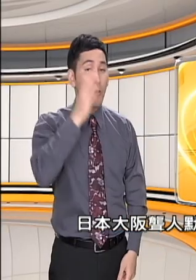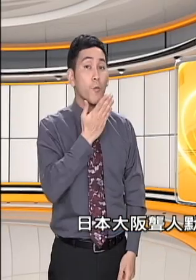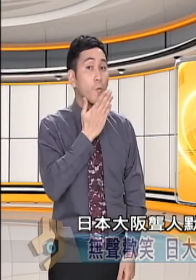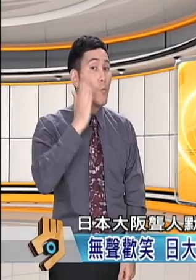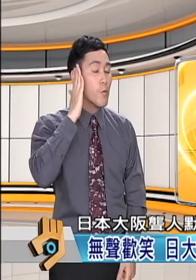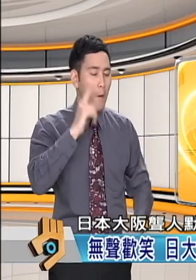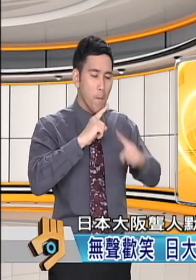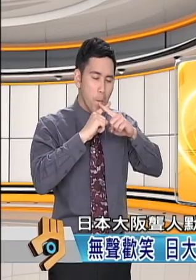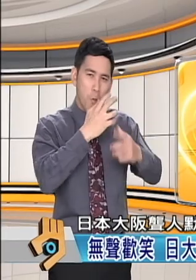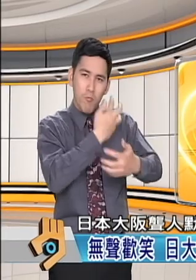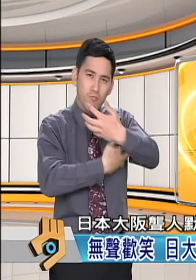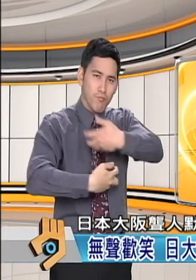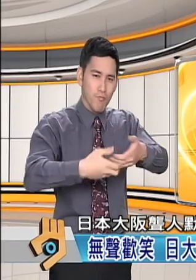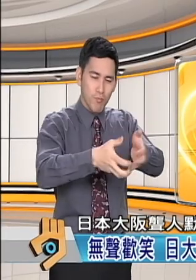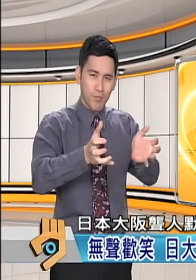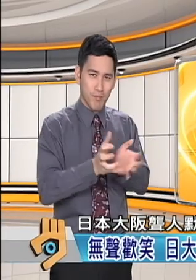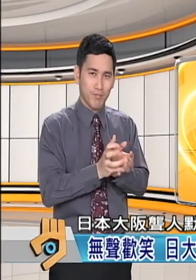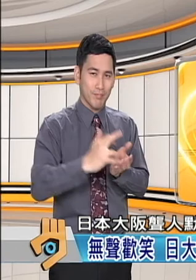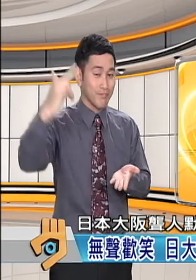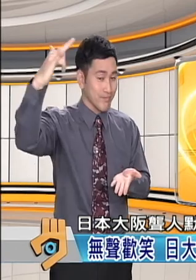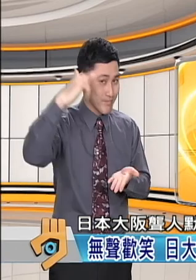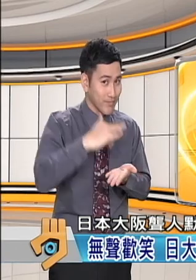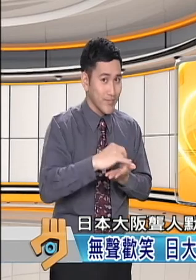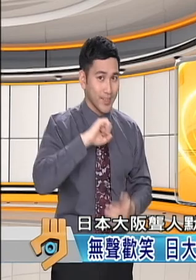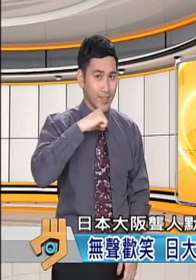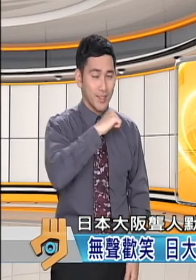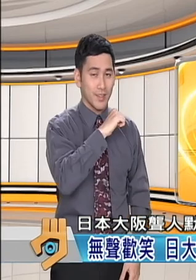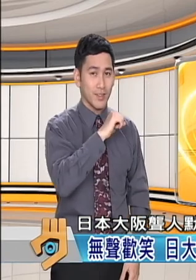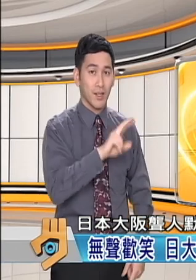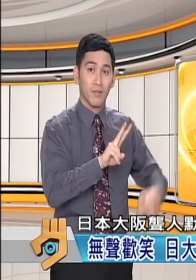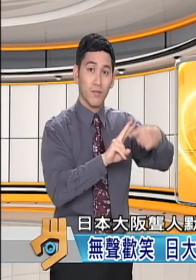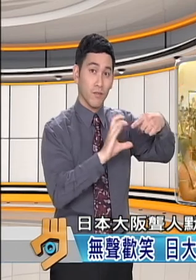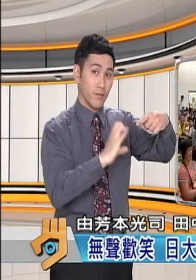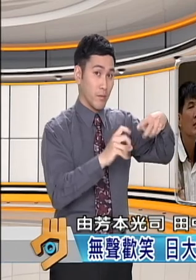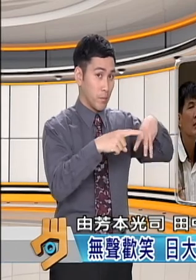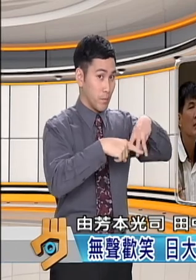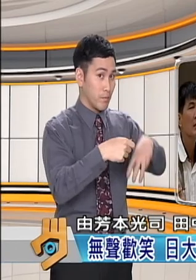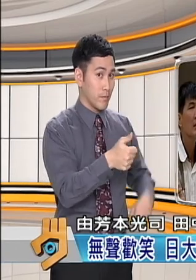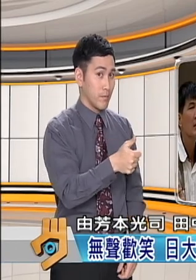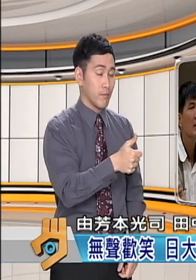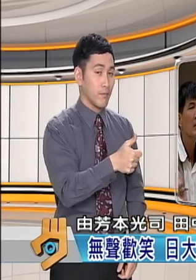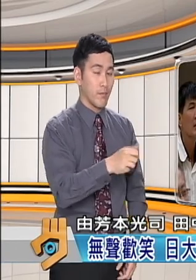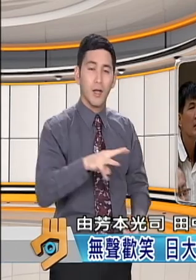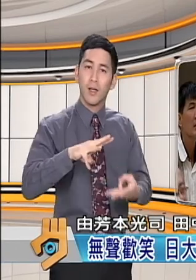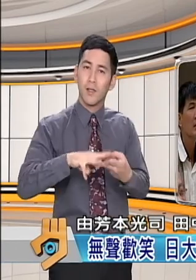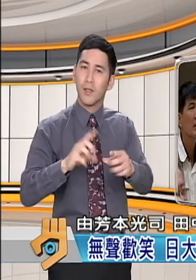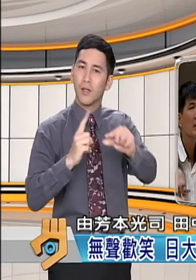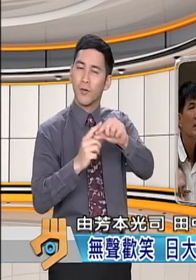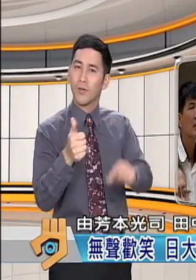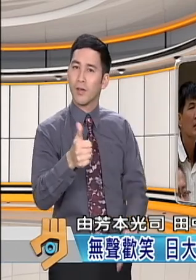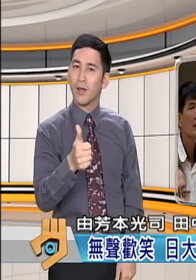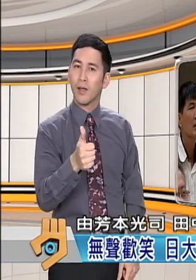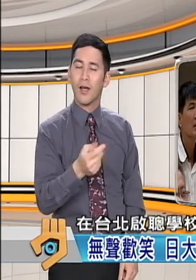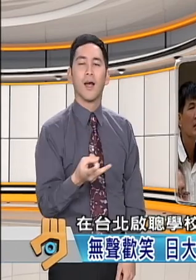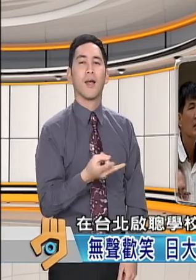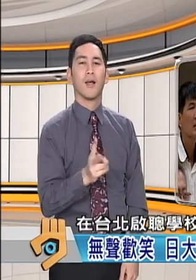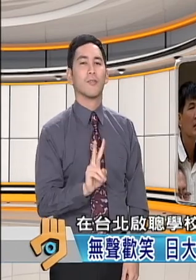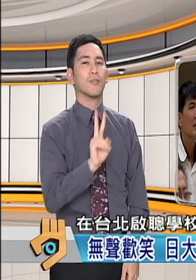日本大阪龙人墨剧团来到台湾，由方本光司、田中真吾在台北启聪学